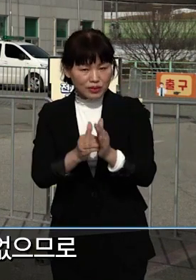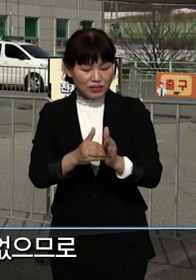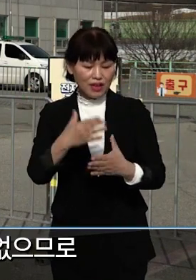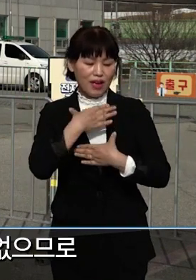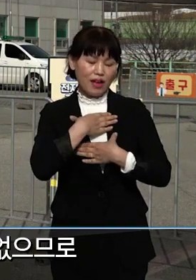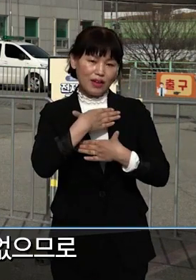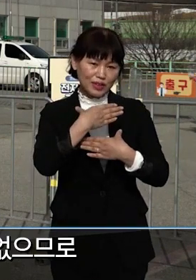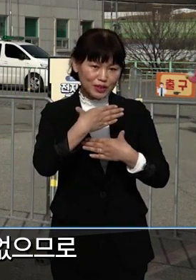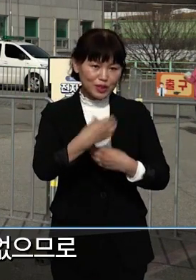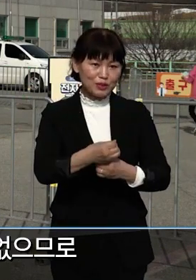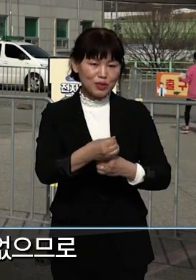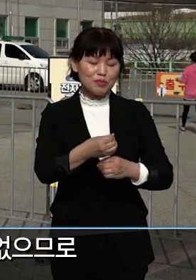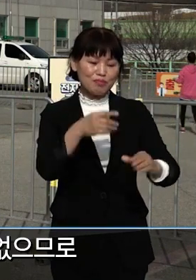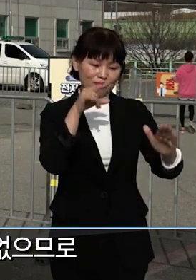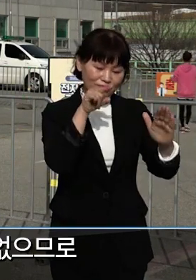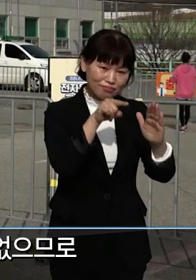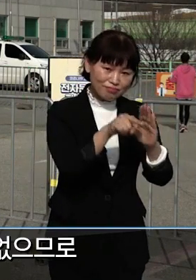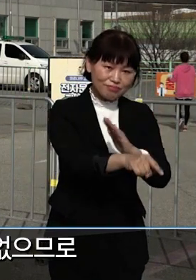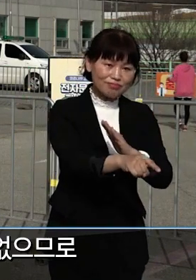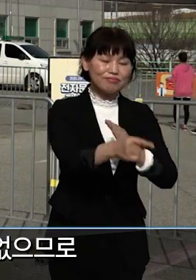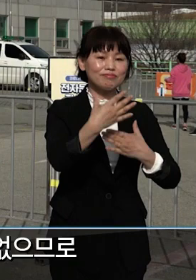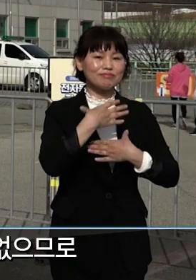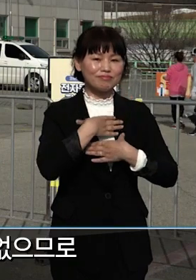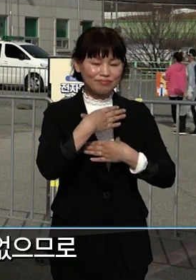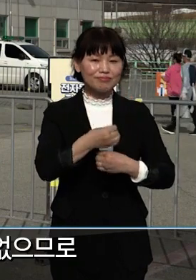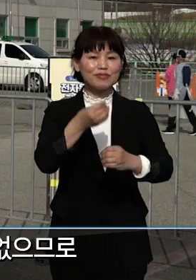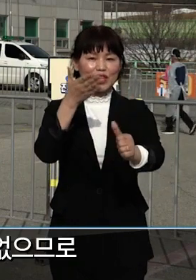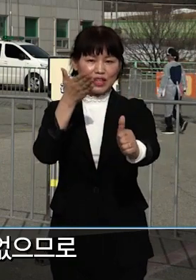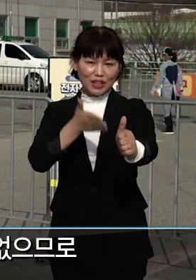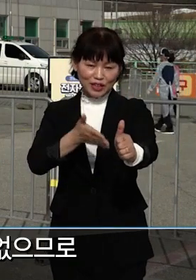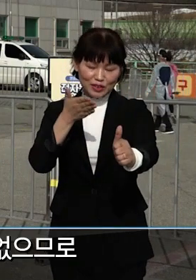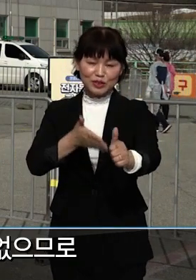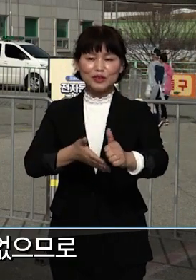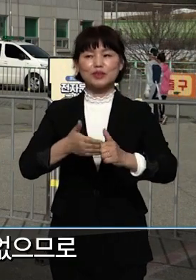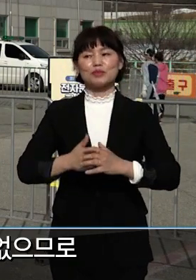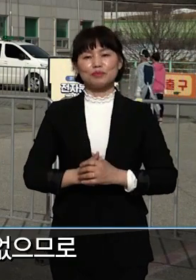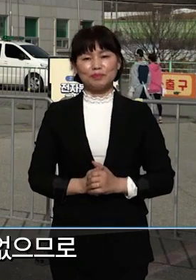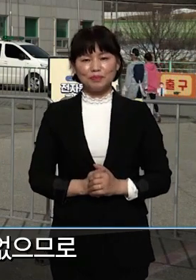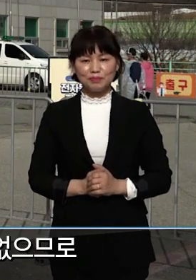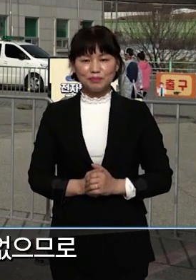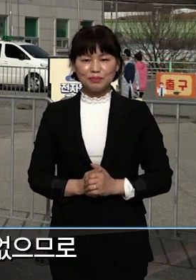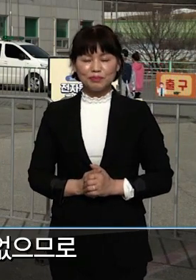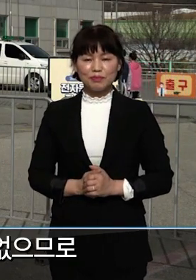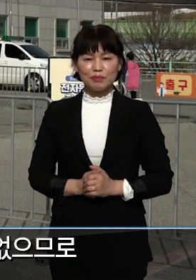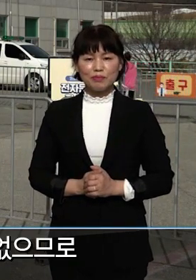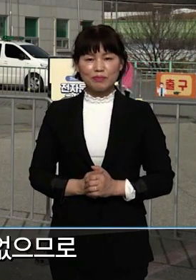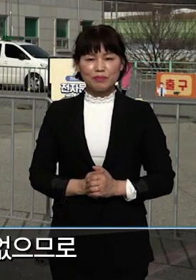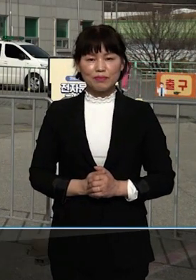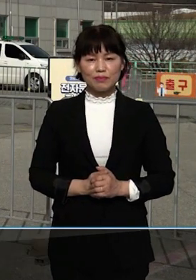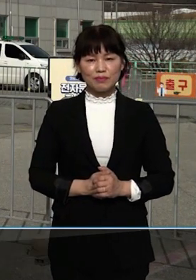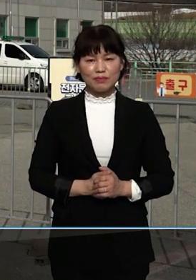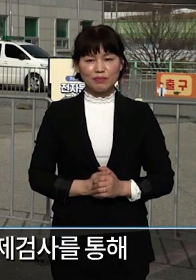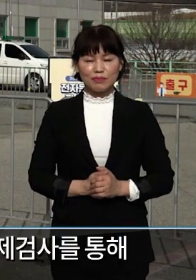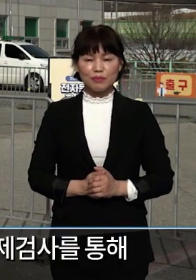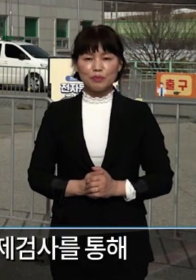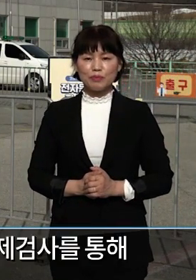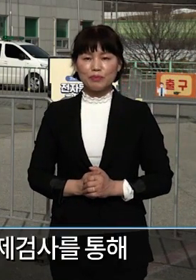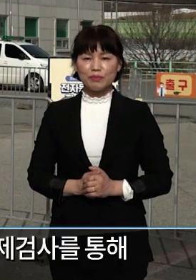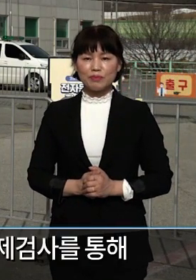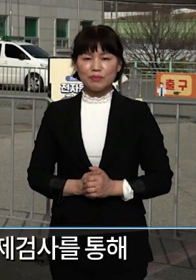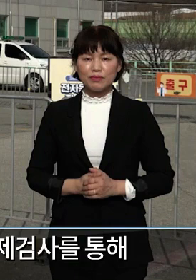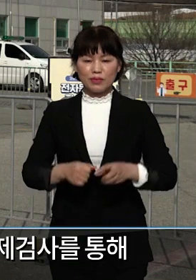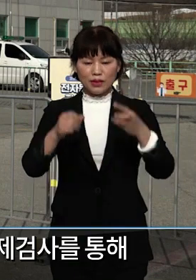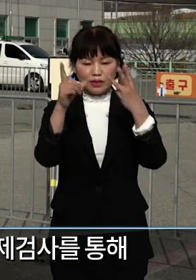없으므로 관내 어느 장소든 안심하고 이용하셔도 됩니다.